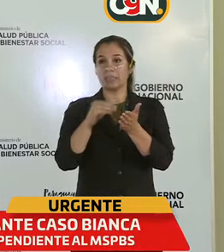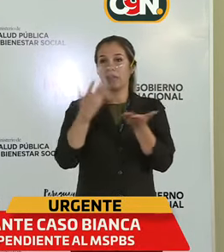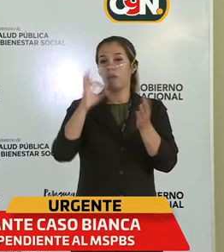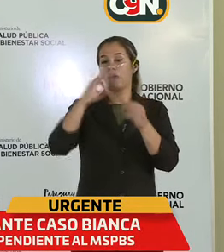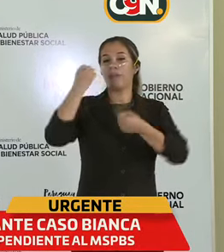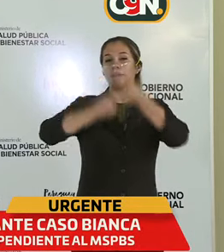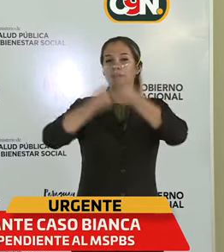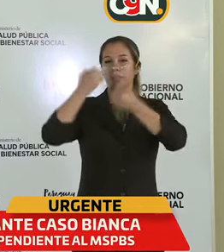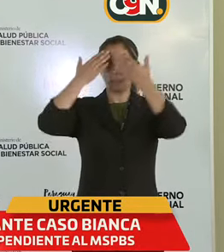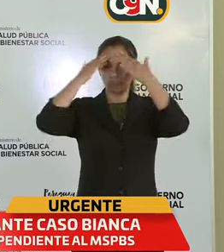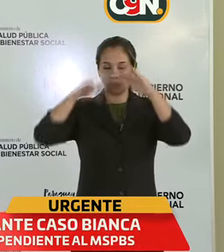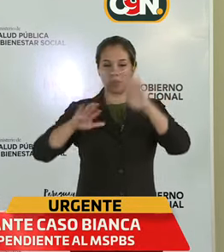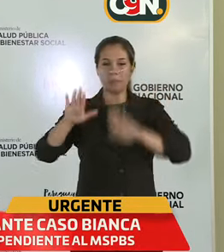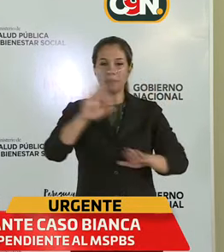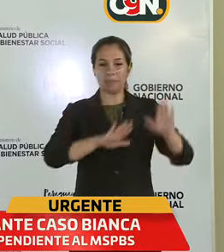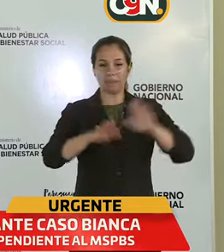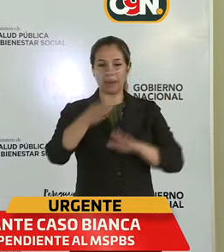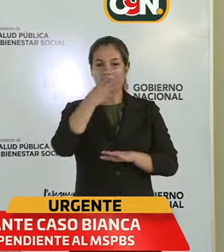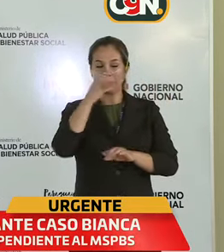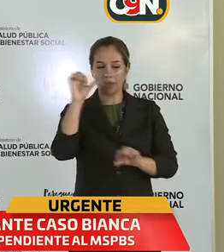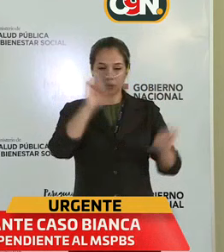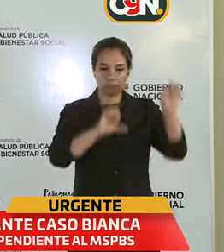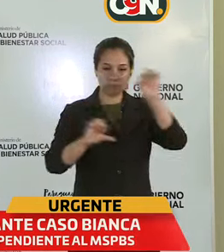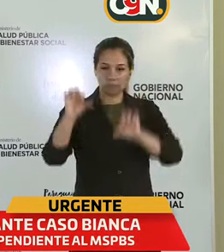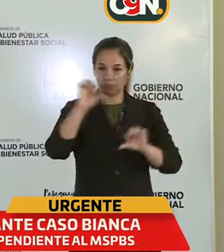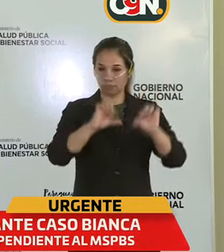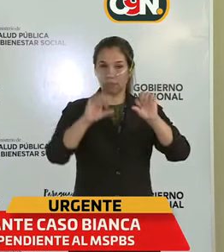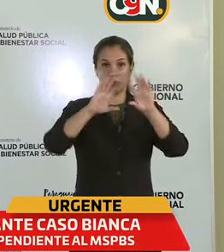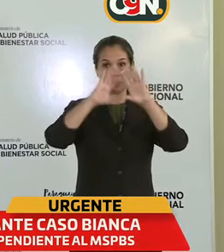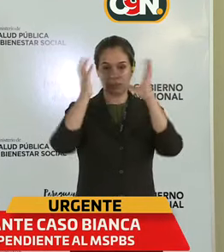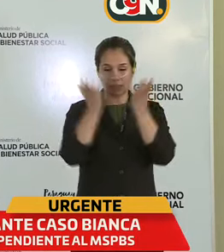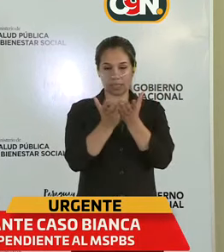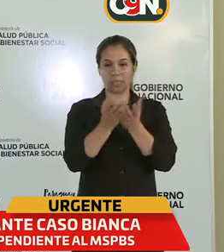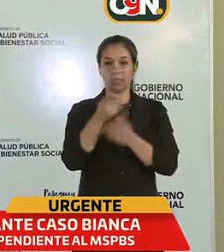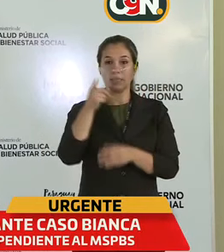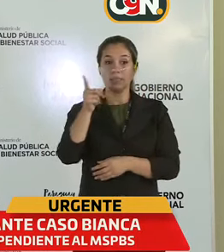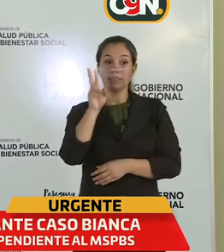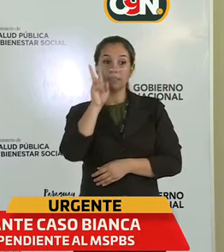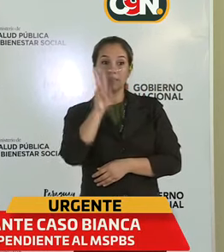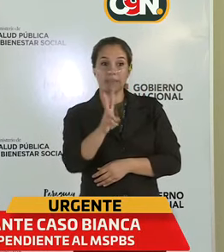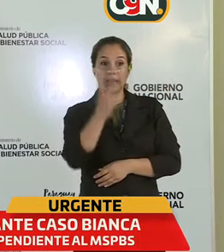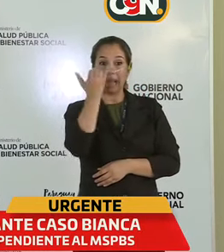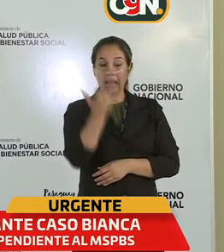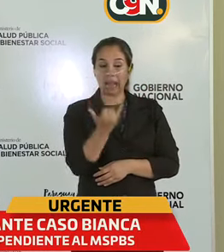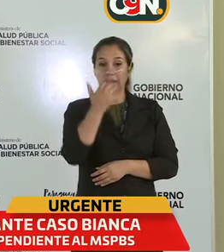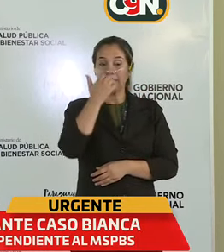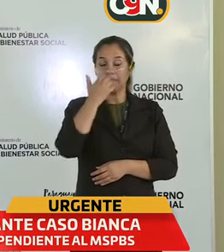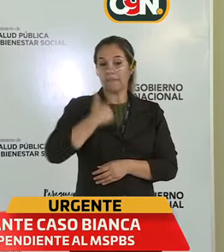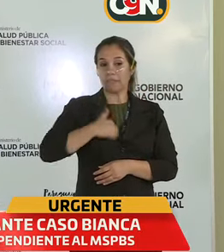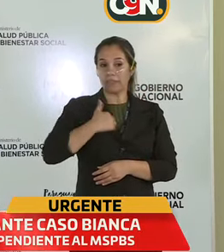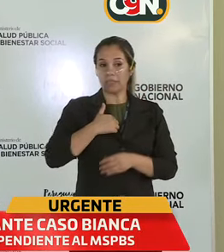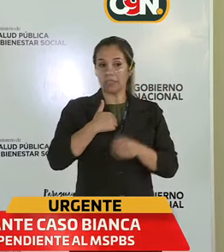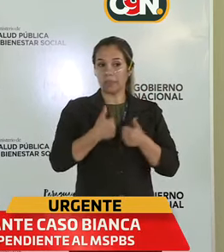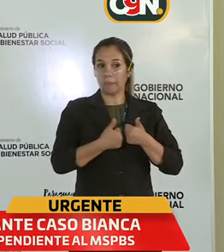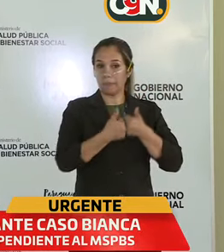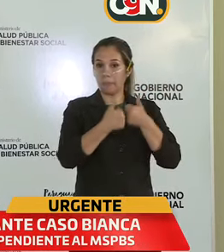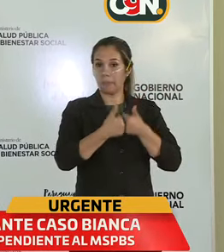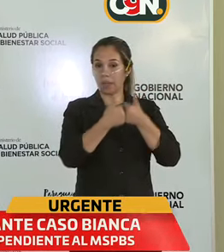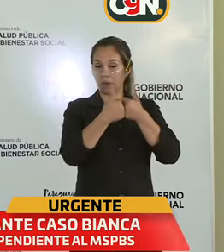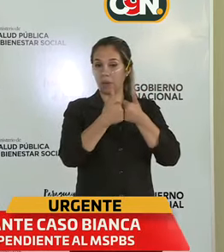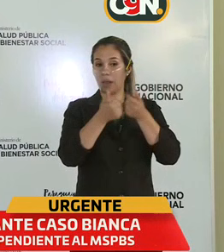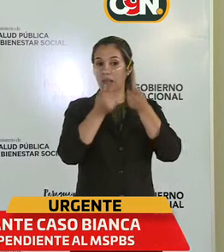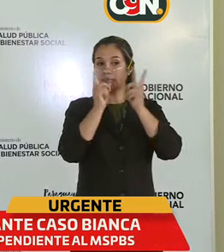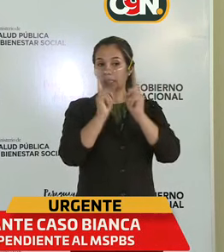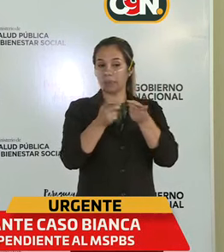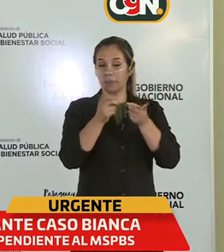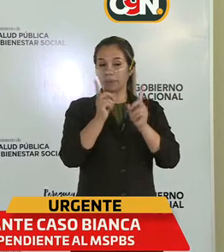agencias de drogas y de la Unión Mundial, es si hay cierto beneficio, ¿verdad? Y viendo que la